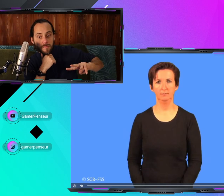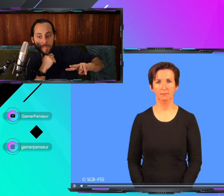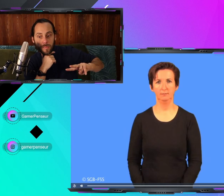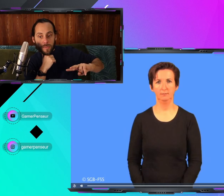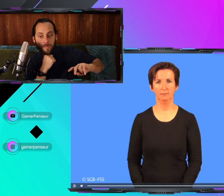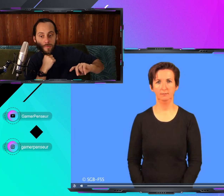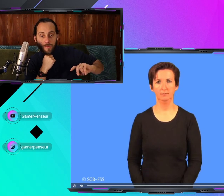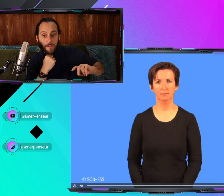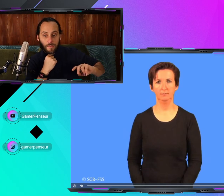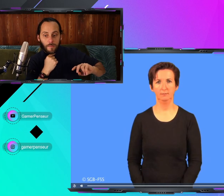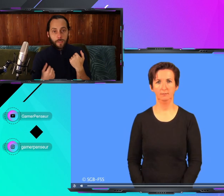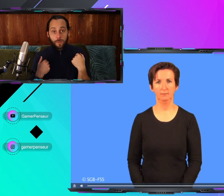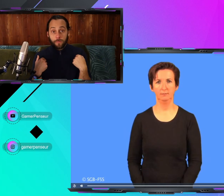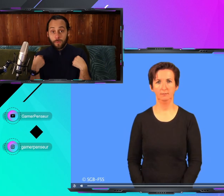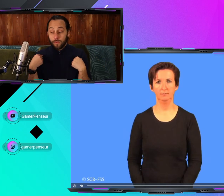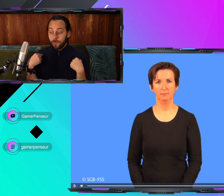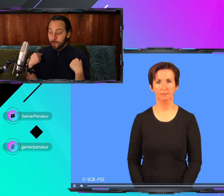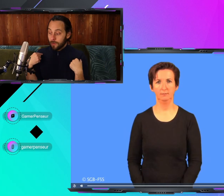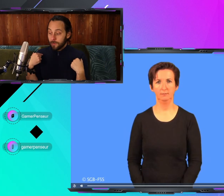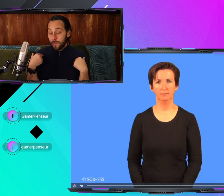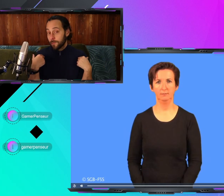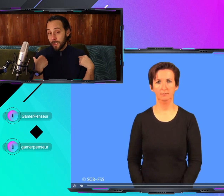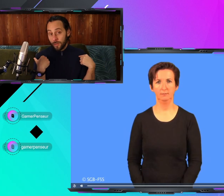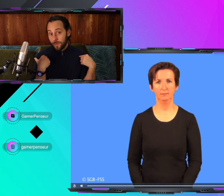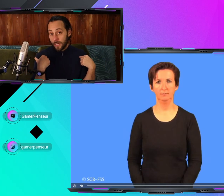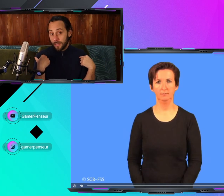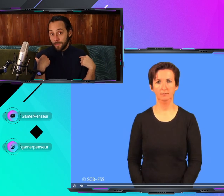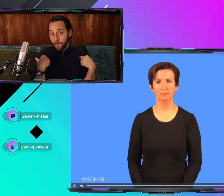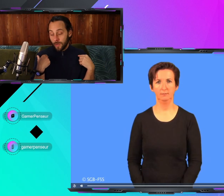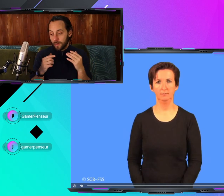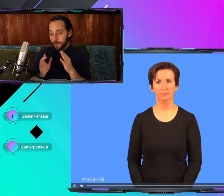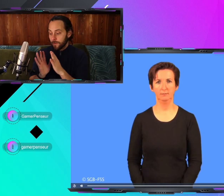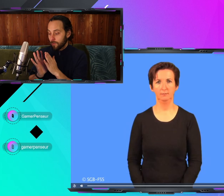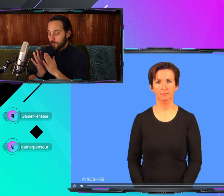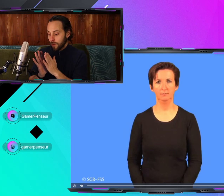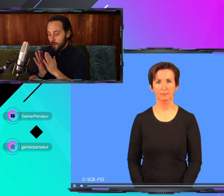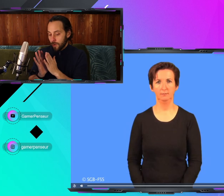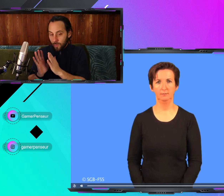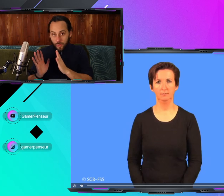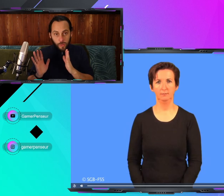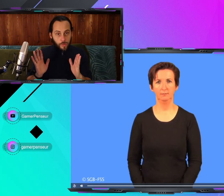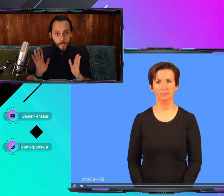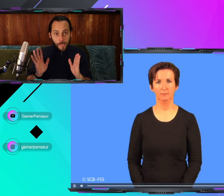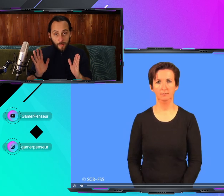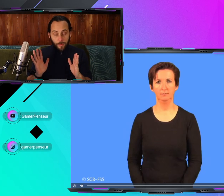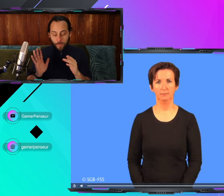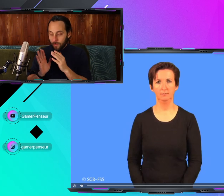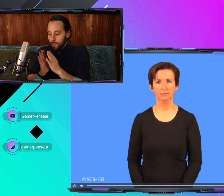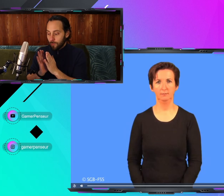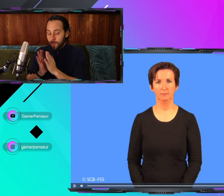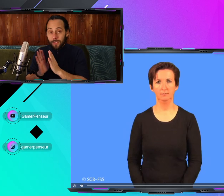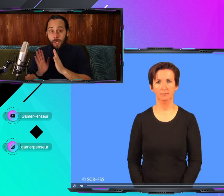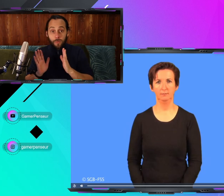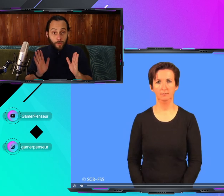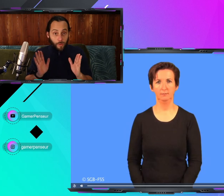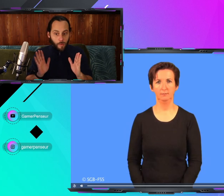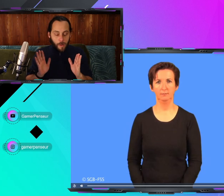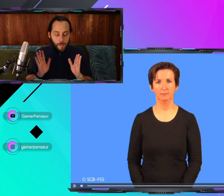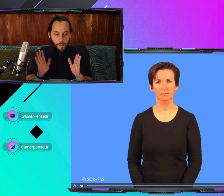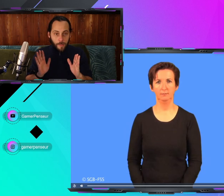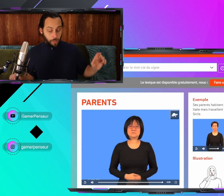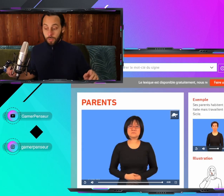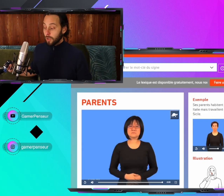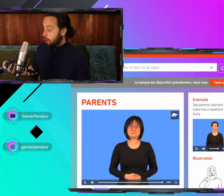Voilà. Il y a de nouveau un petit quelque chose avec les épaules, hein, qui fait qu'on On change de scène un peu, on montre que c'est un autre